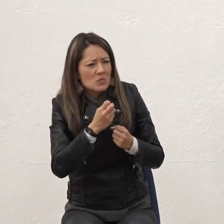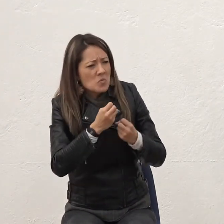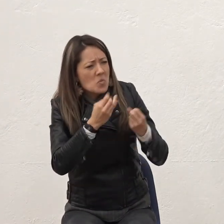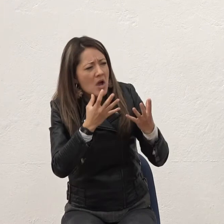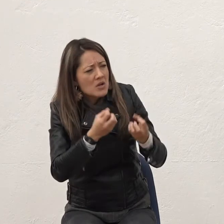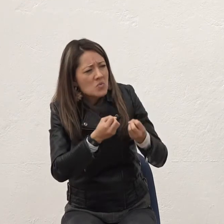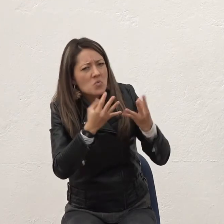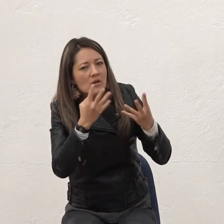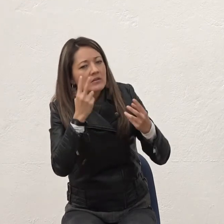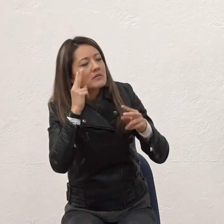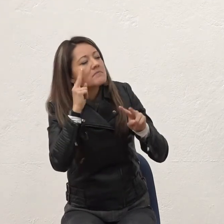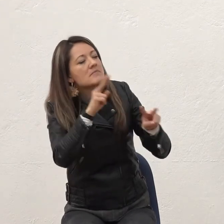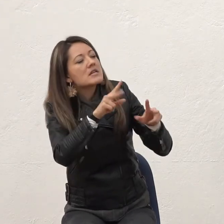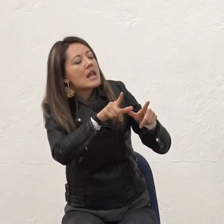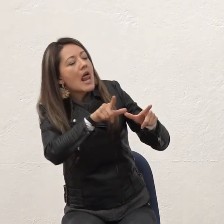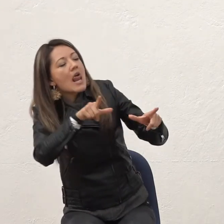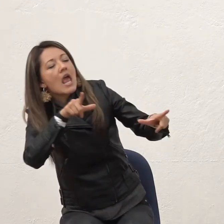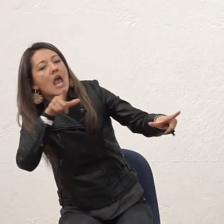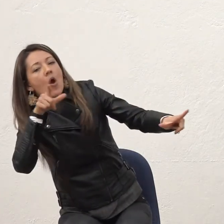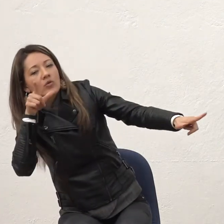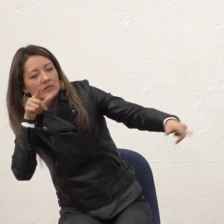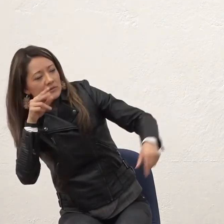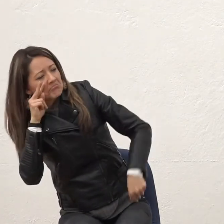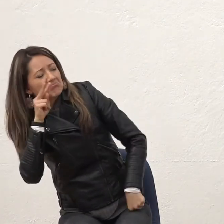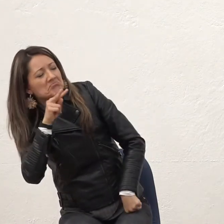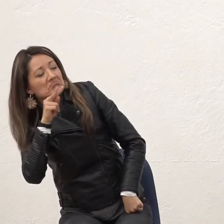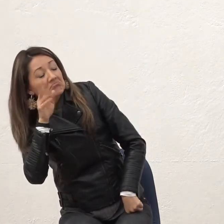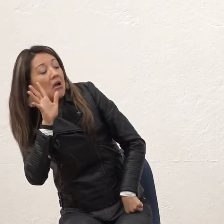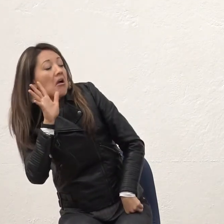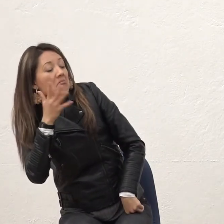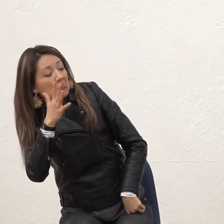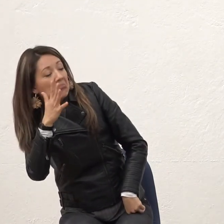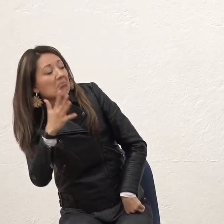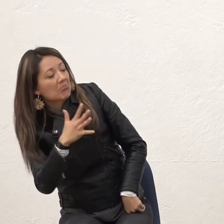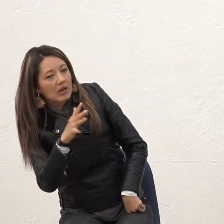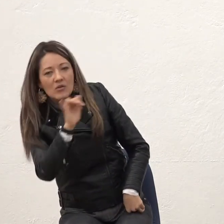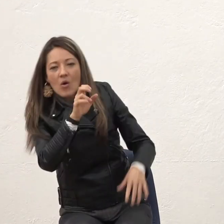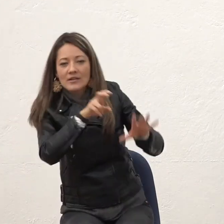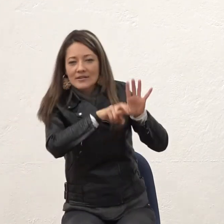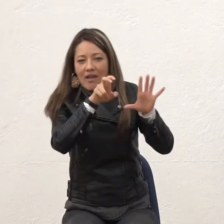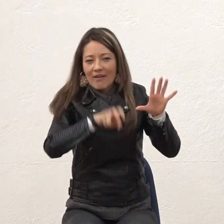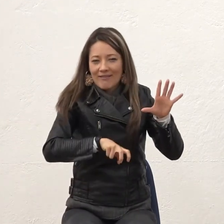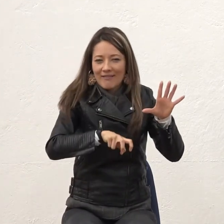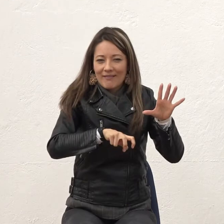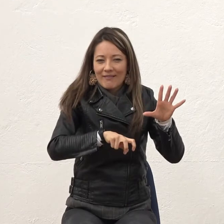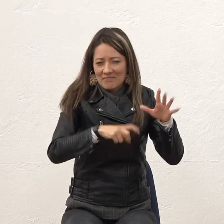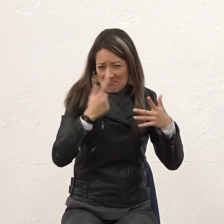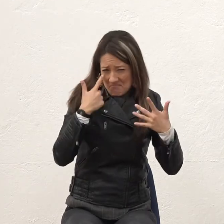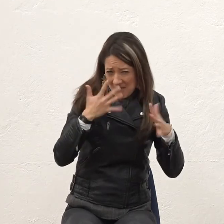¿Cuántos están mirando de lejos? Igual que Zaqueo, ¿será?